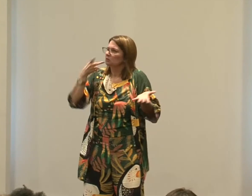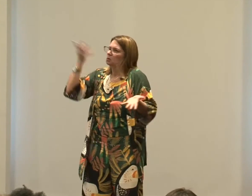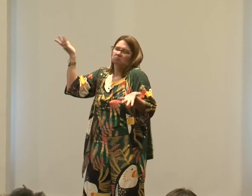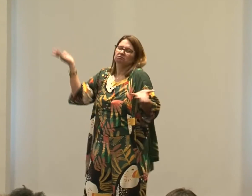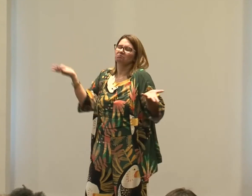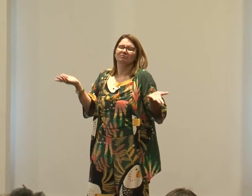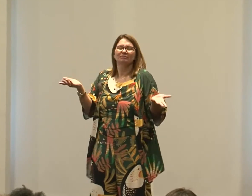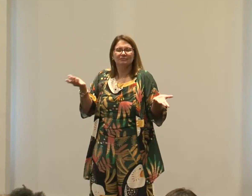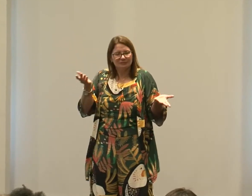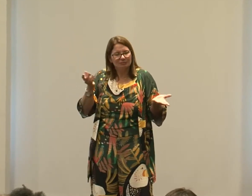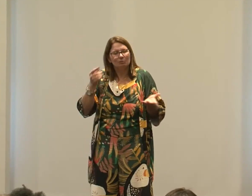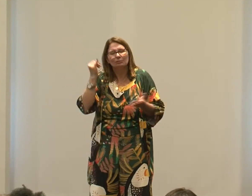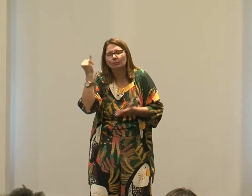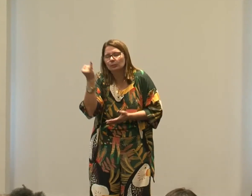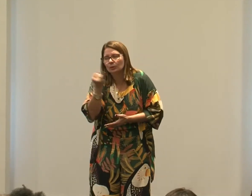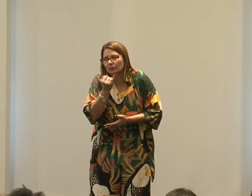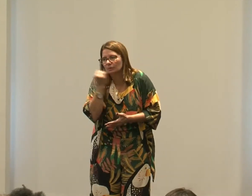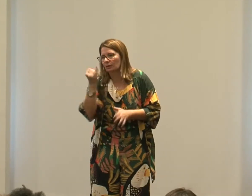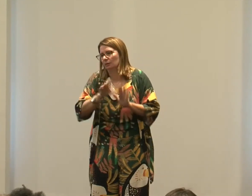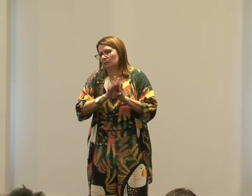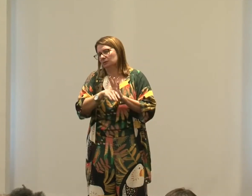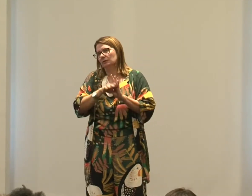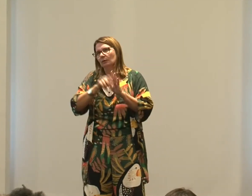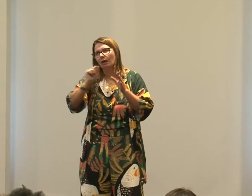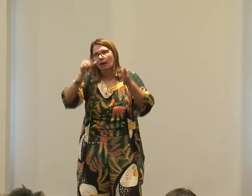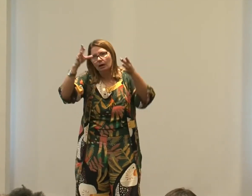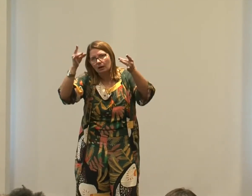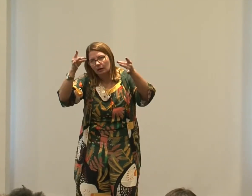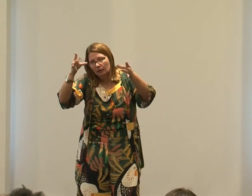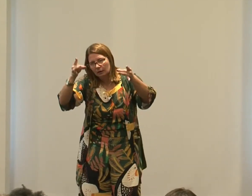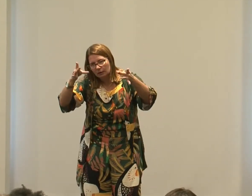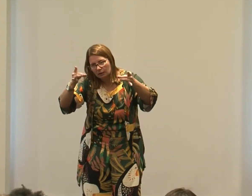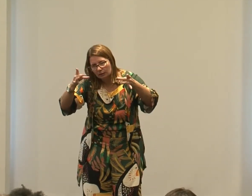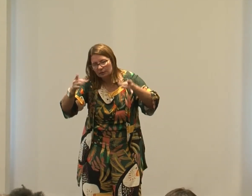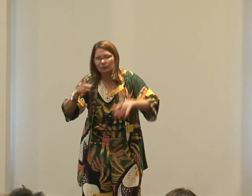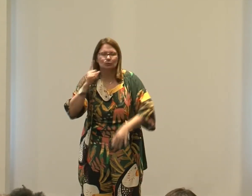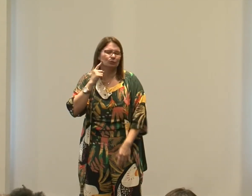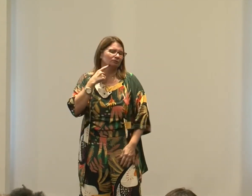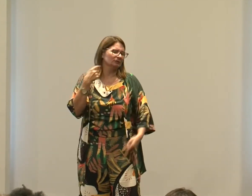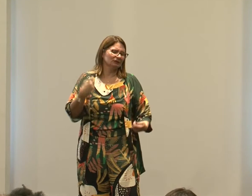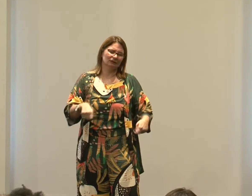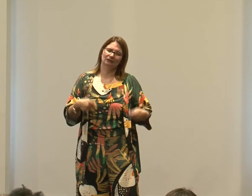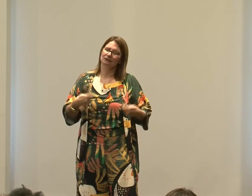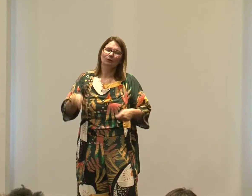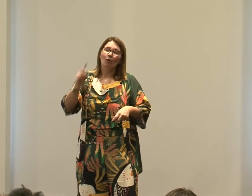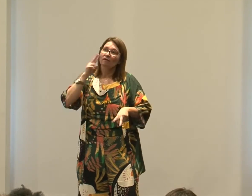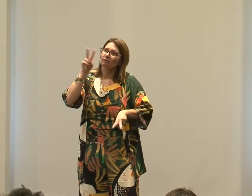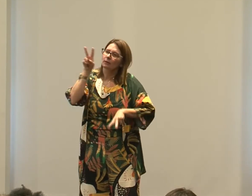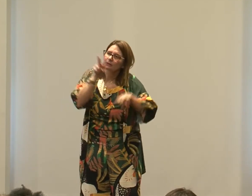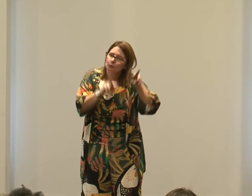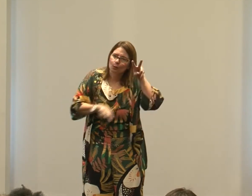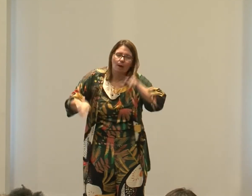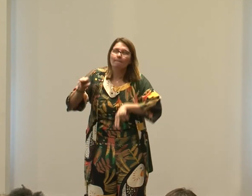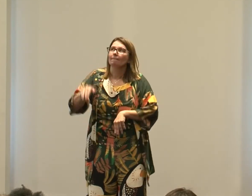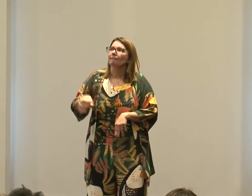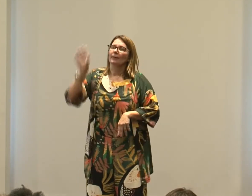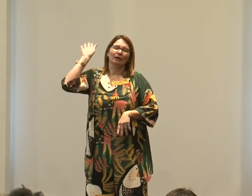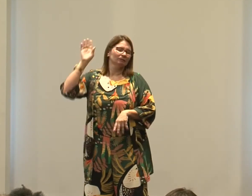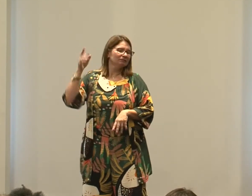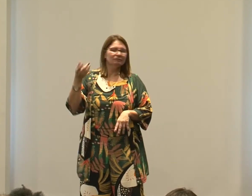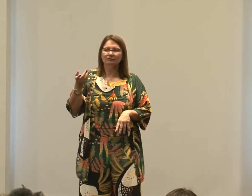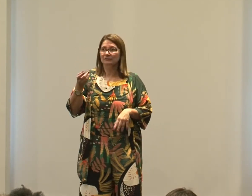crianças diziam não saber o que significa, só conhecia o sinal. Então, é fundamental a descrição do conceito, o surdo